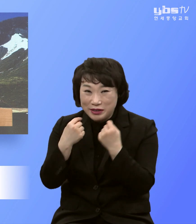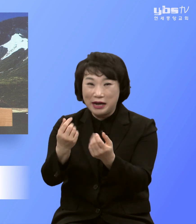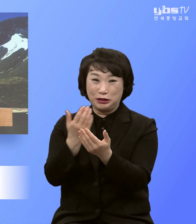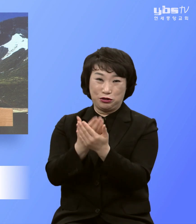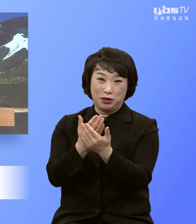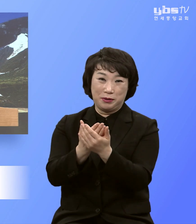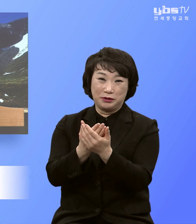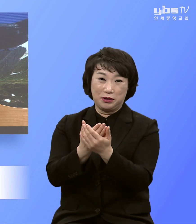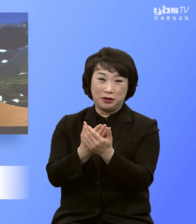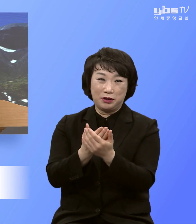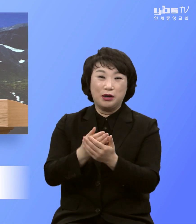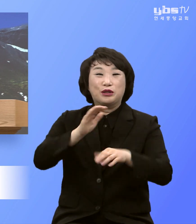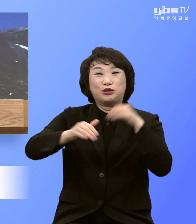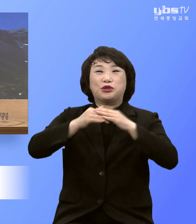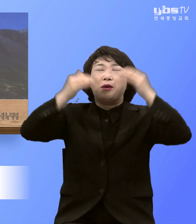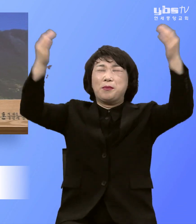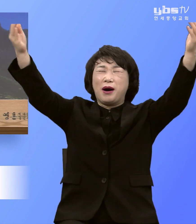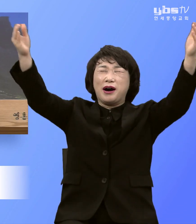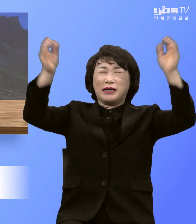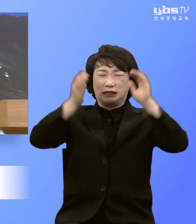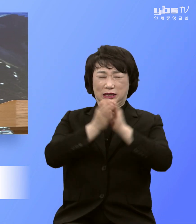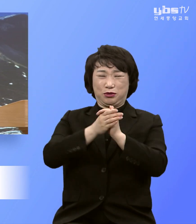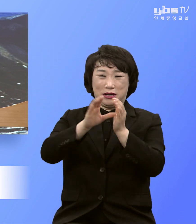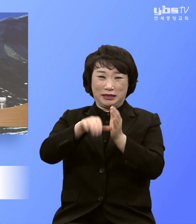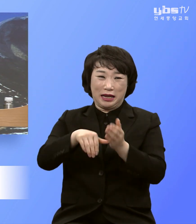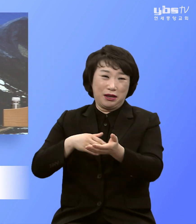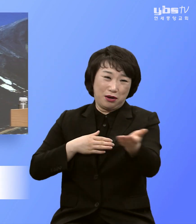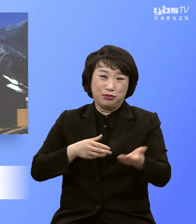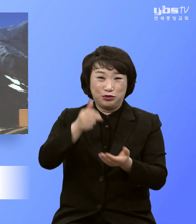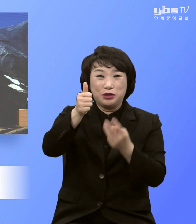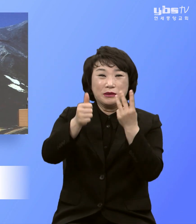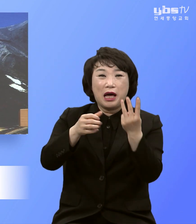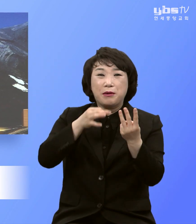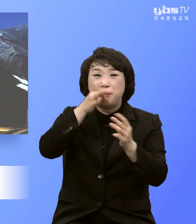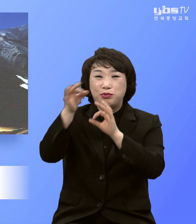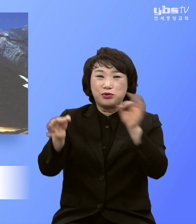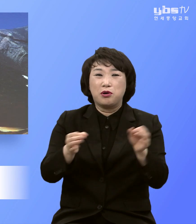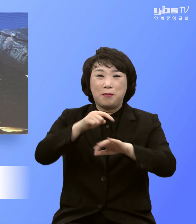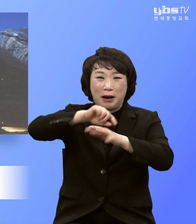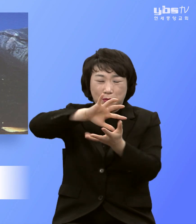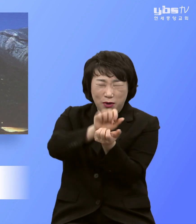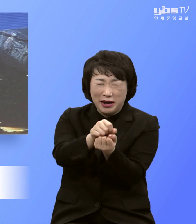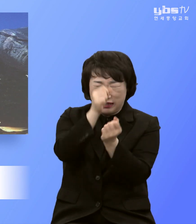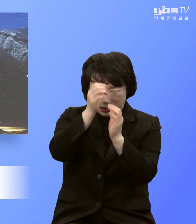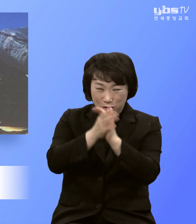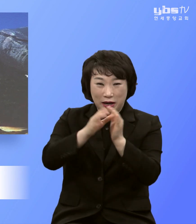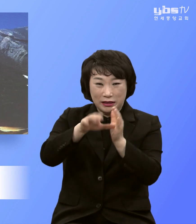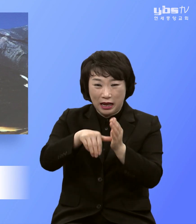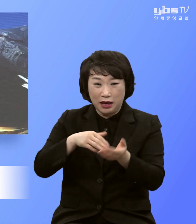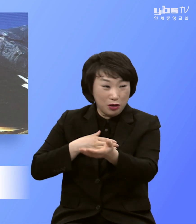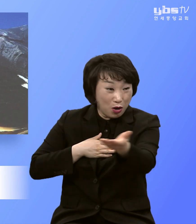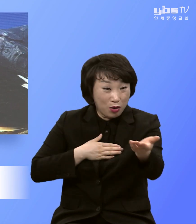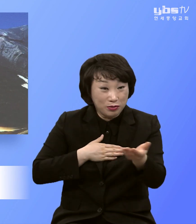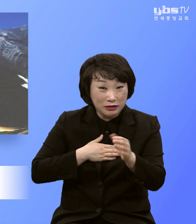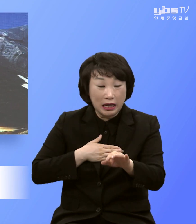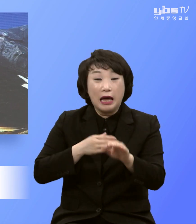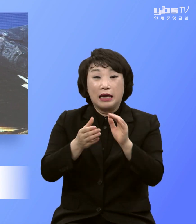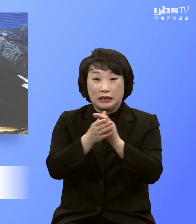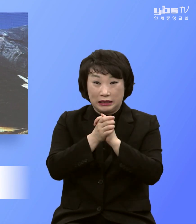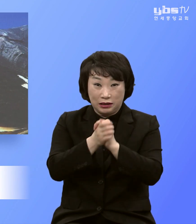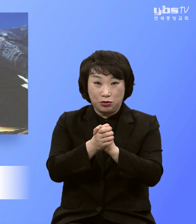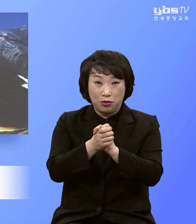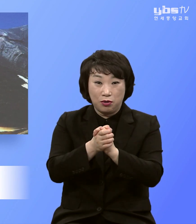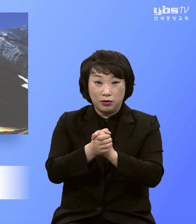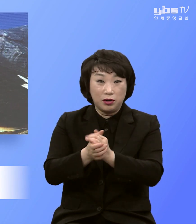하옵소서. 두 손 번쩍 들고 주여 삼창하고 애절하게 기도할 때 여러분들의 기도가